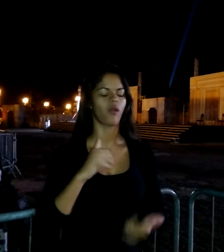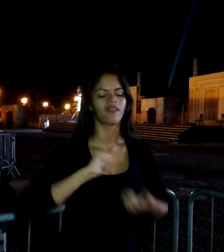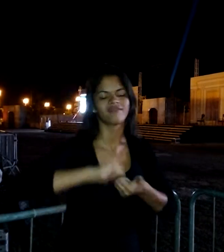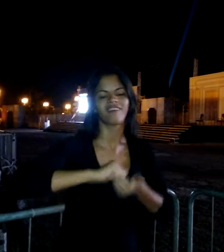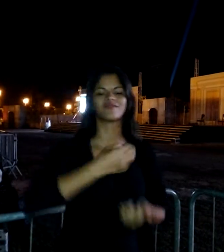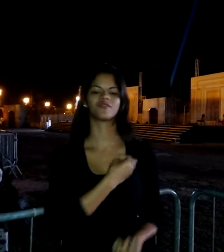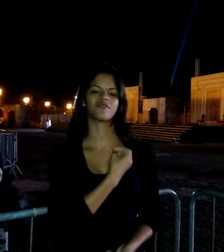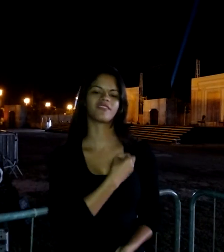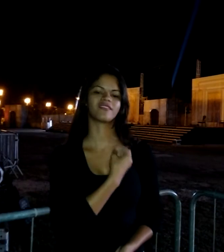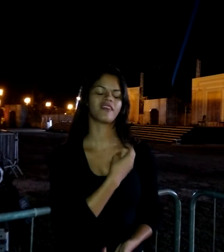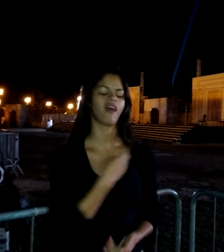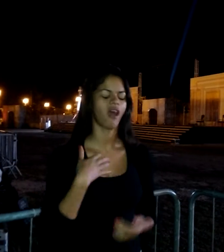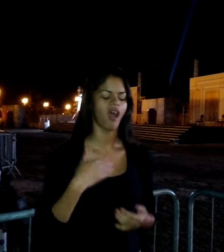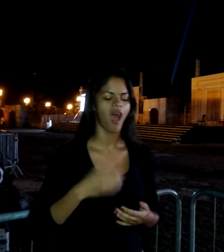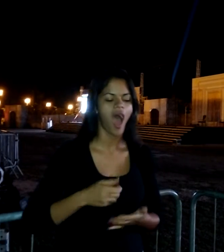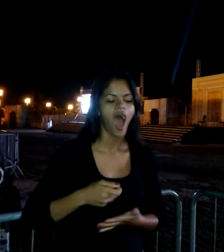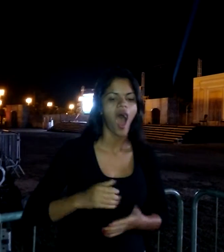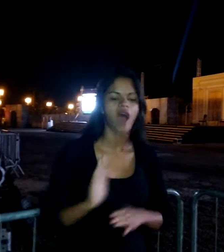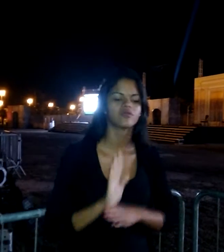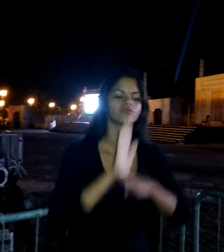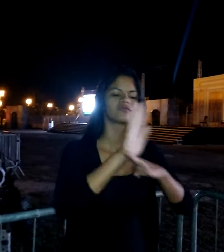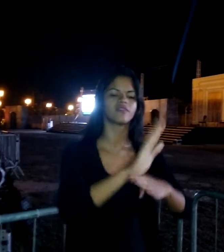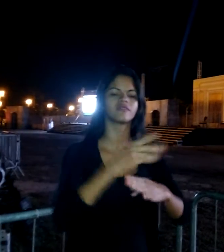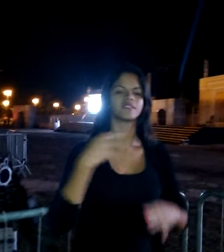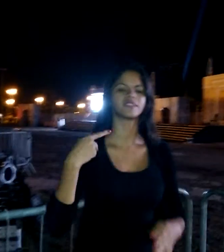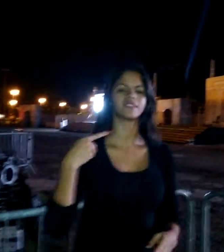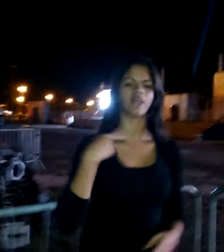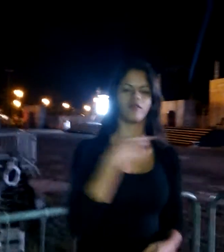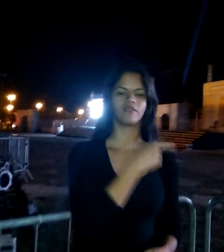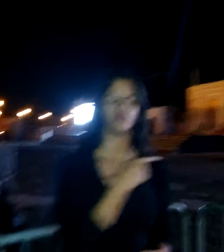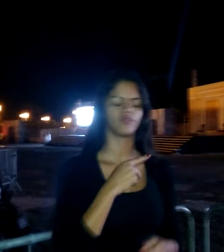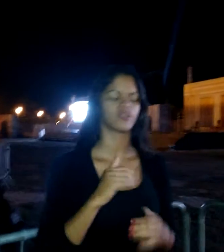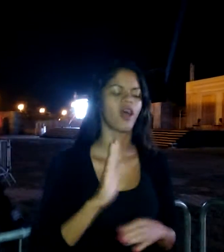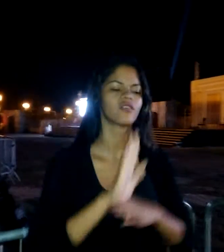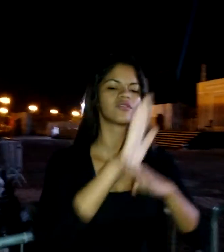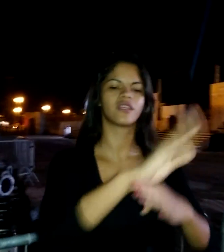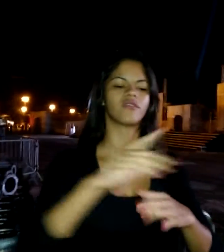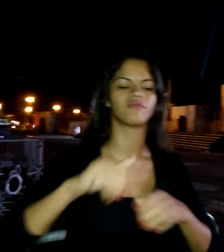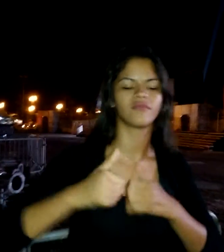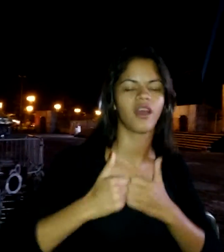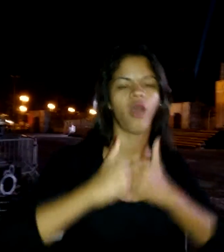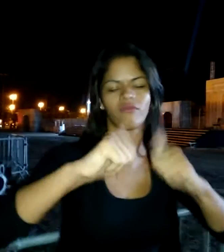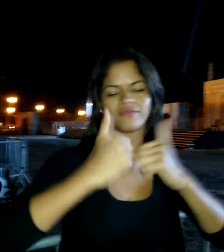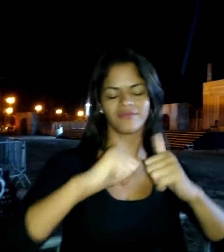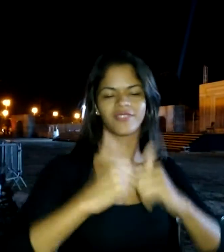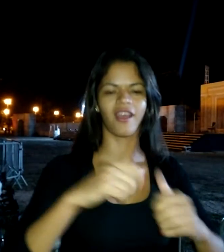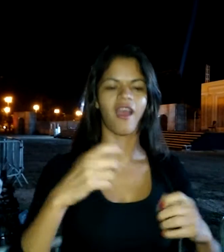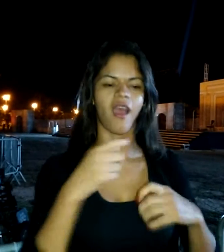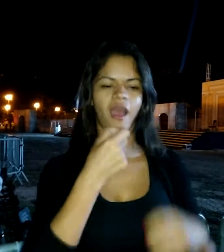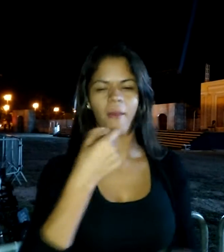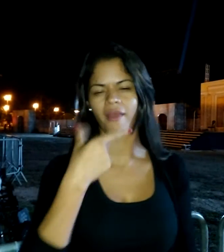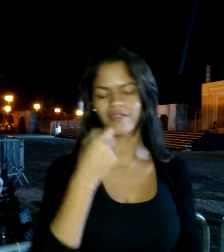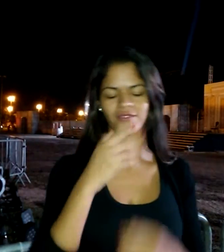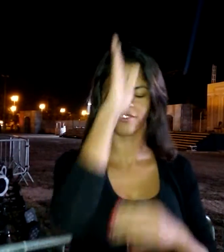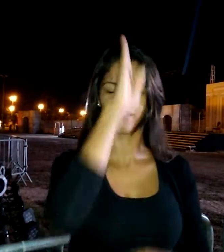Investimos em saúde, disponibilizando transporte, remédios gratuitos e qualidade nos serviços médicos